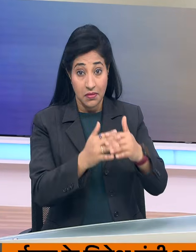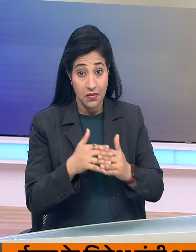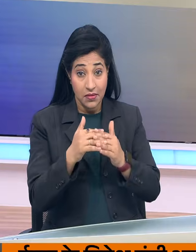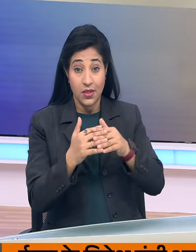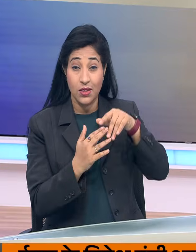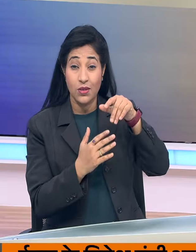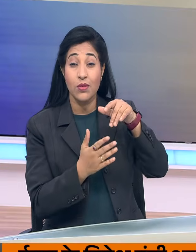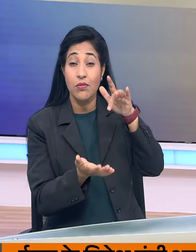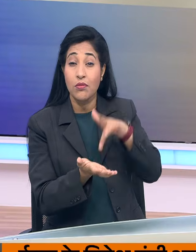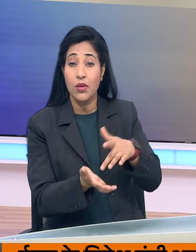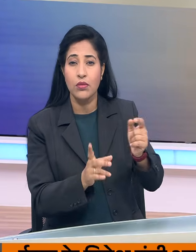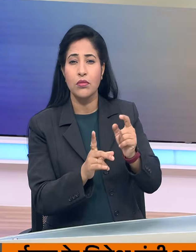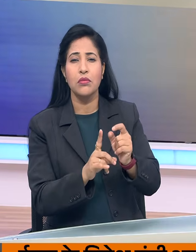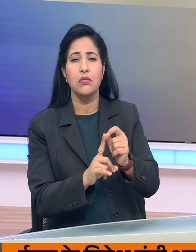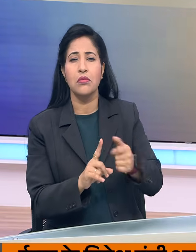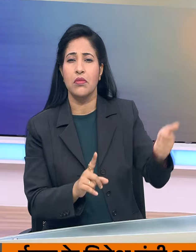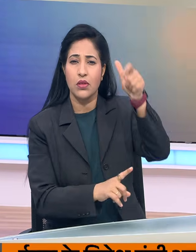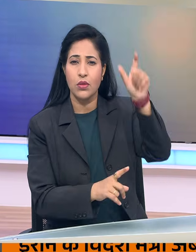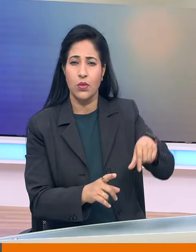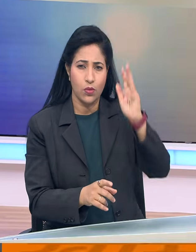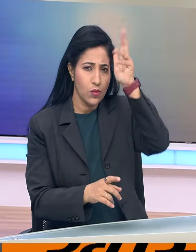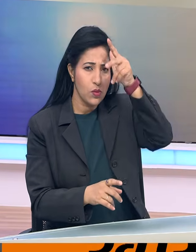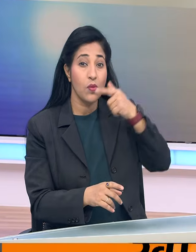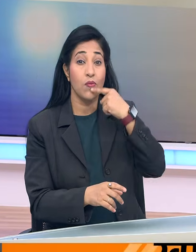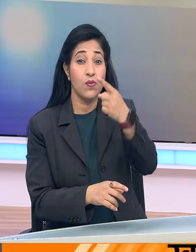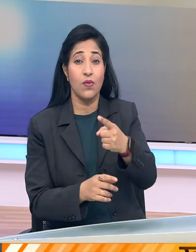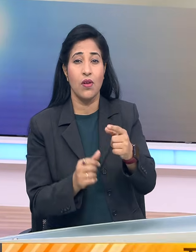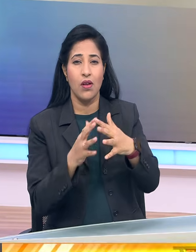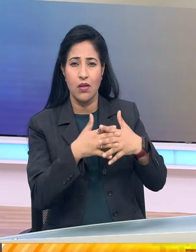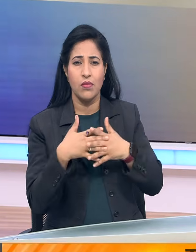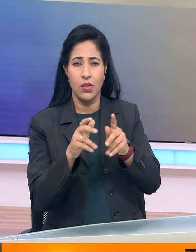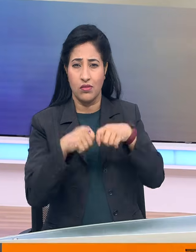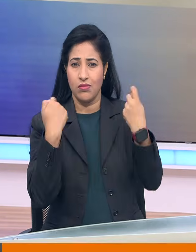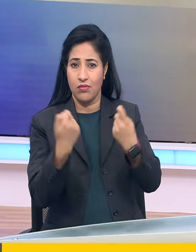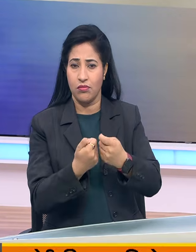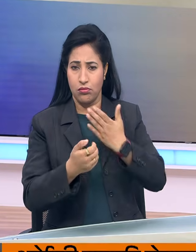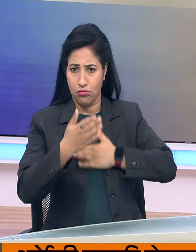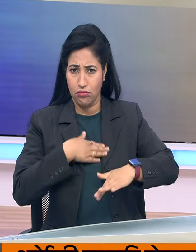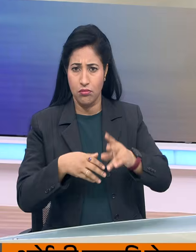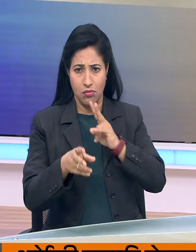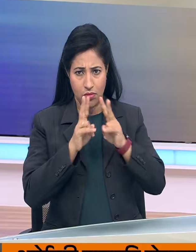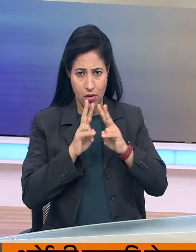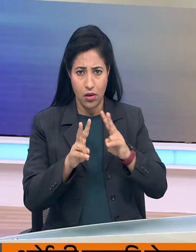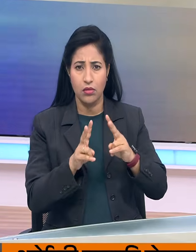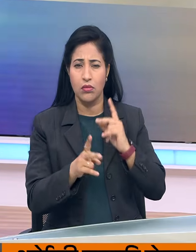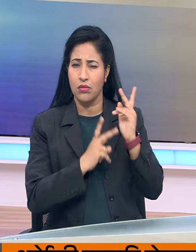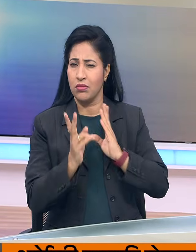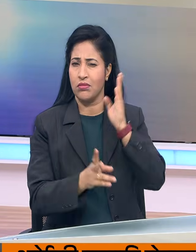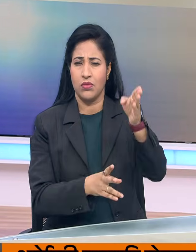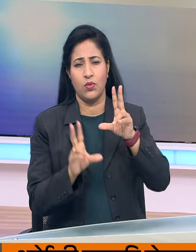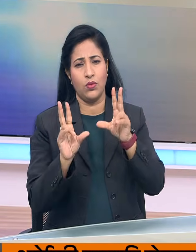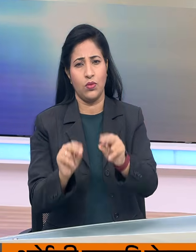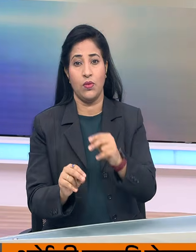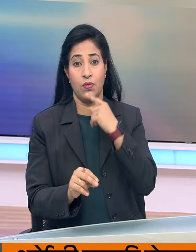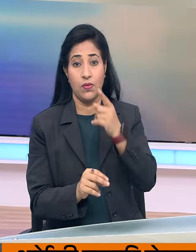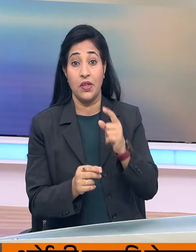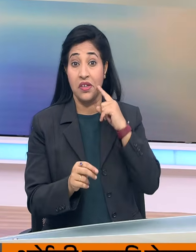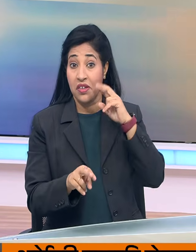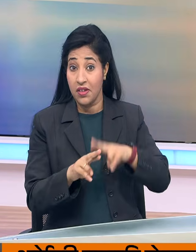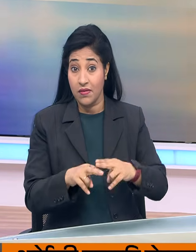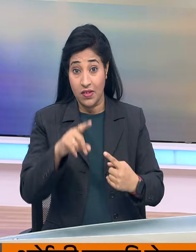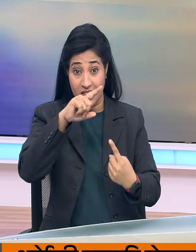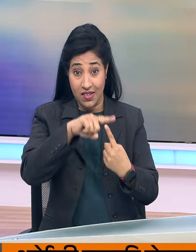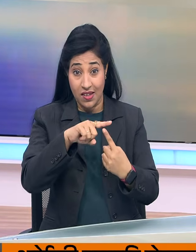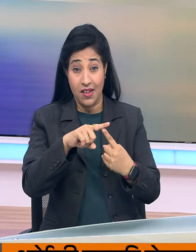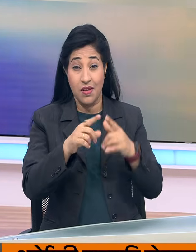अमेरिका के राष्ट्रपति डोनाल्ड ट्रंप ने कहा कि अमेरिकी प्रतिनिधिमंडल शांति वार्ता के लिए यात्रा नहीं करेगा और अगर तेहरान बात